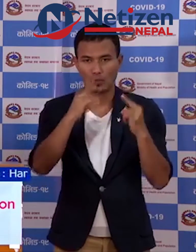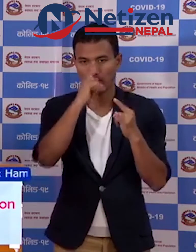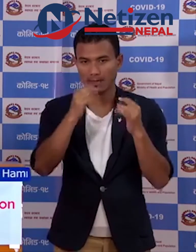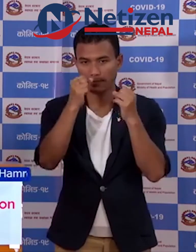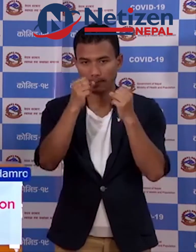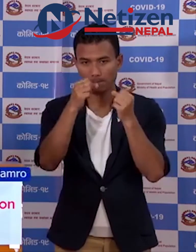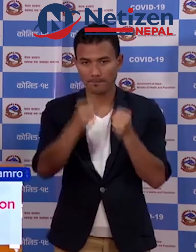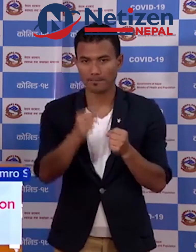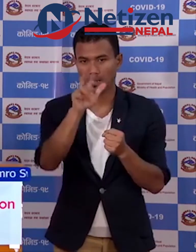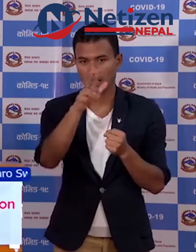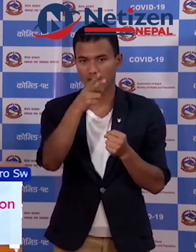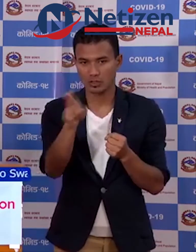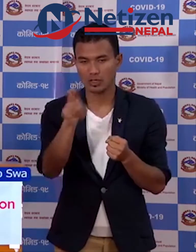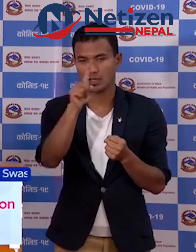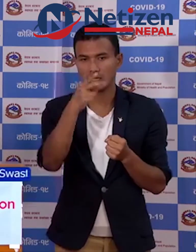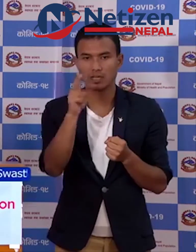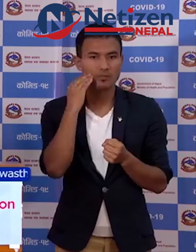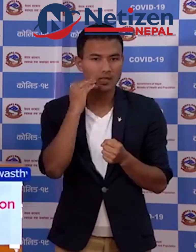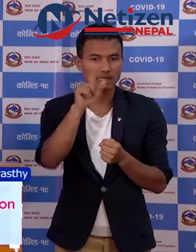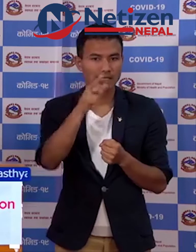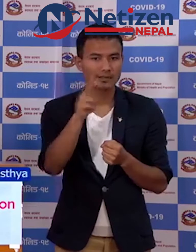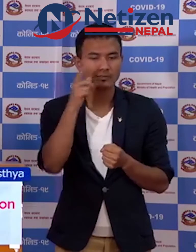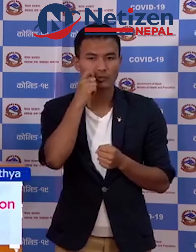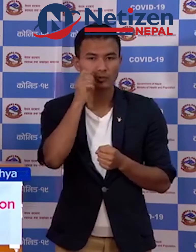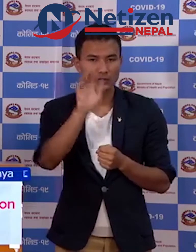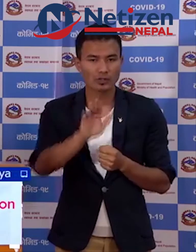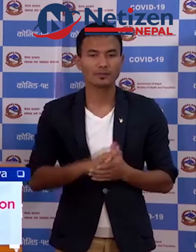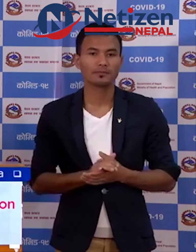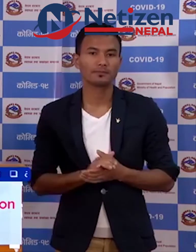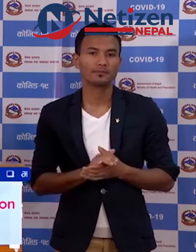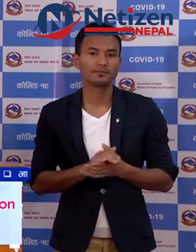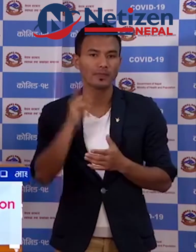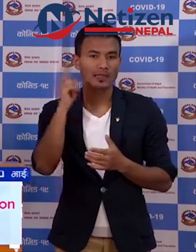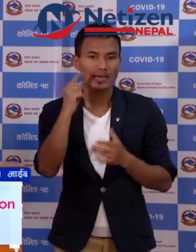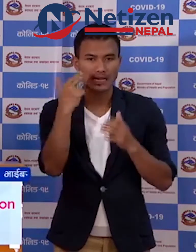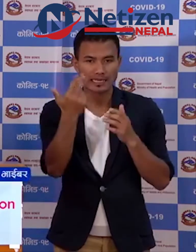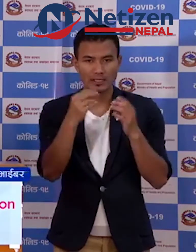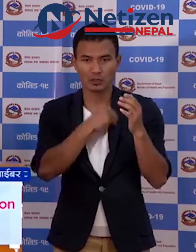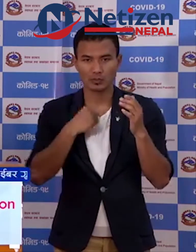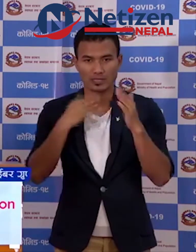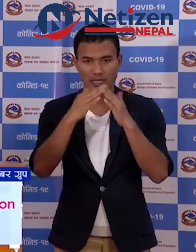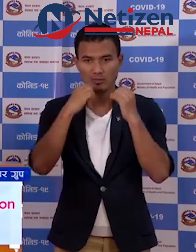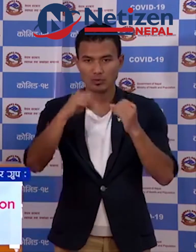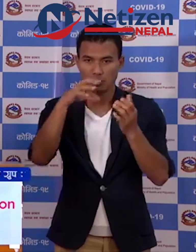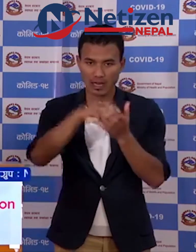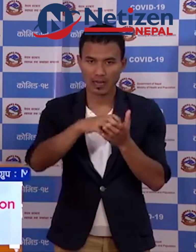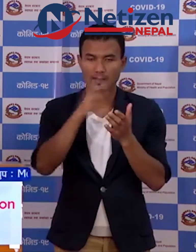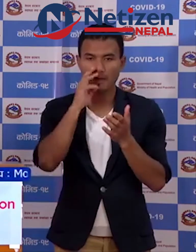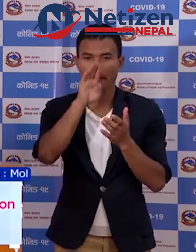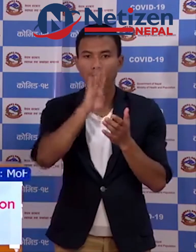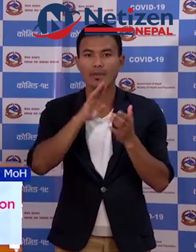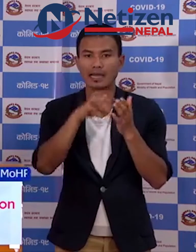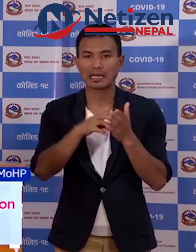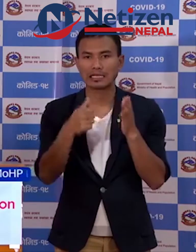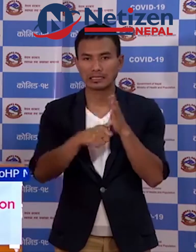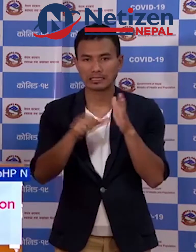क्वारेन्टिनबाट जम्मा 8 जना, 1 जना महिला र 7 जना पुरुष हुनुहुन्छ। नारायणी अस्पताल प्रयोगशालामै बारा